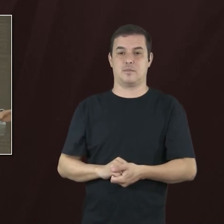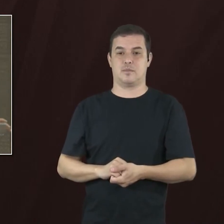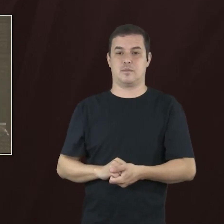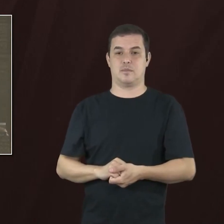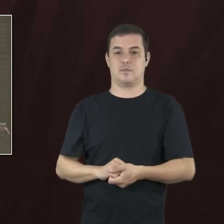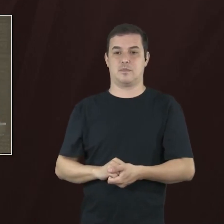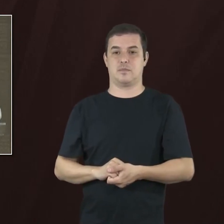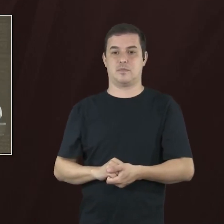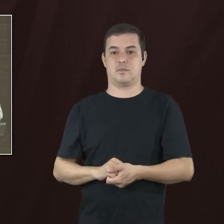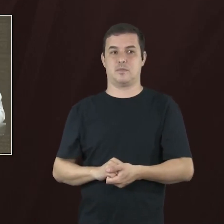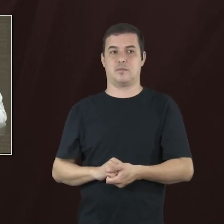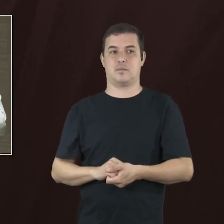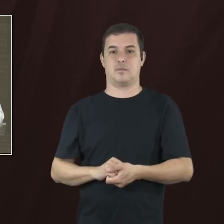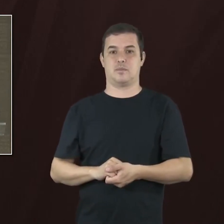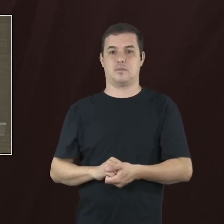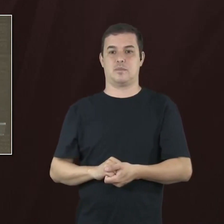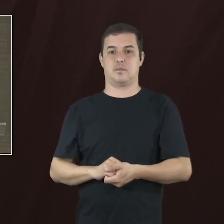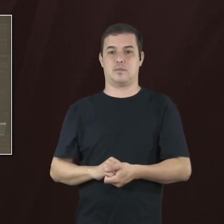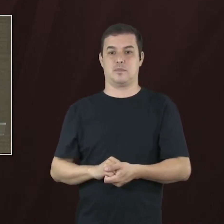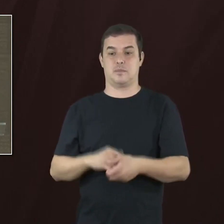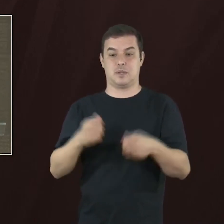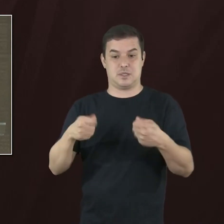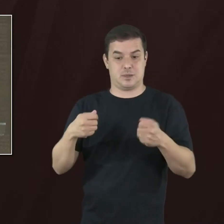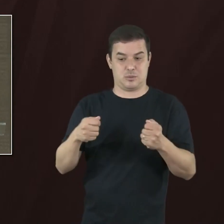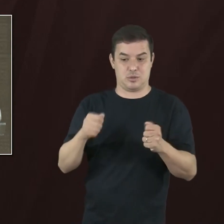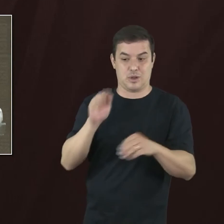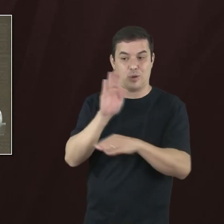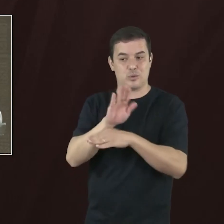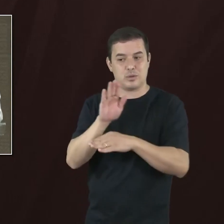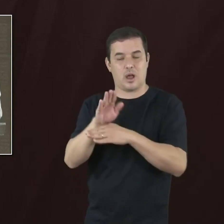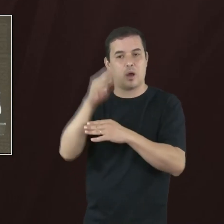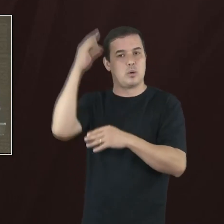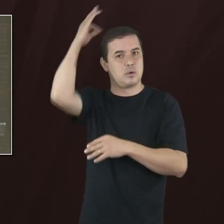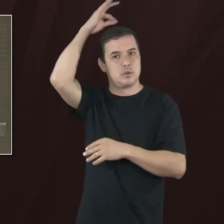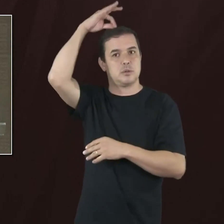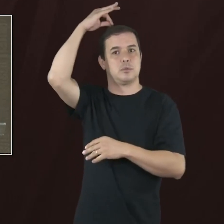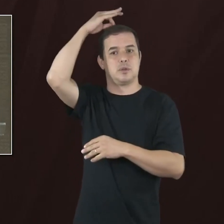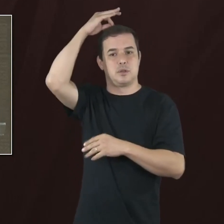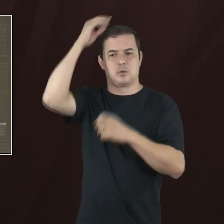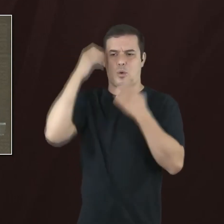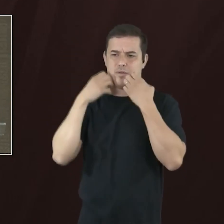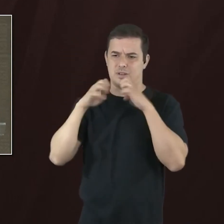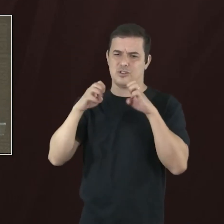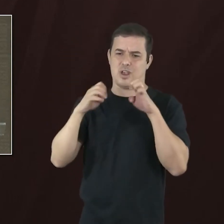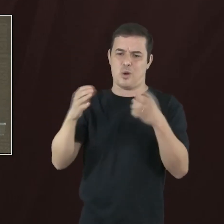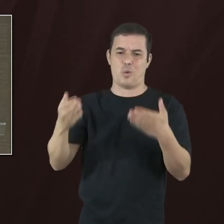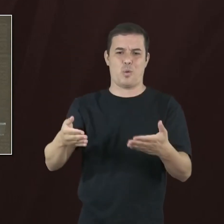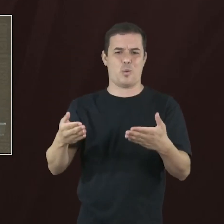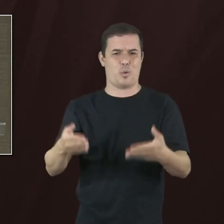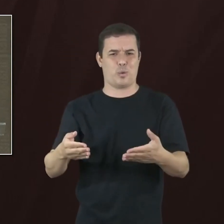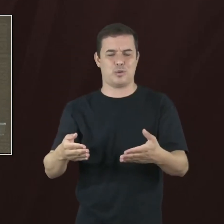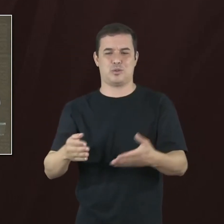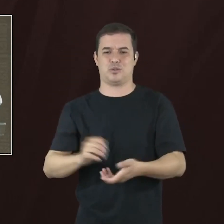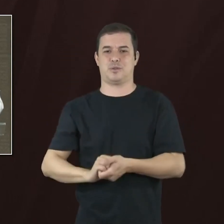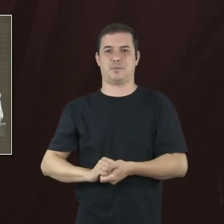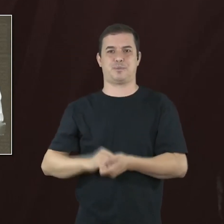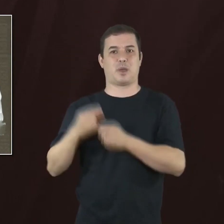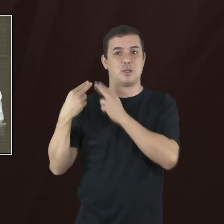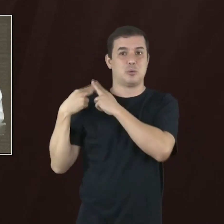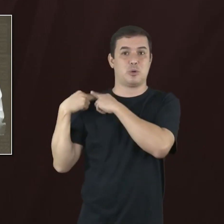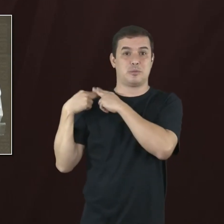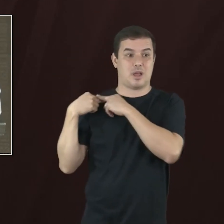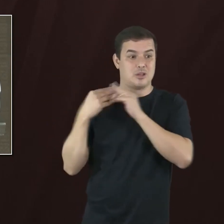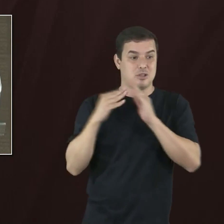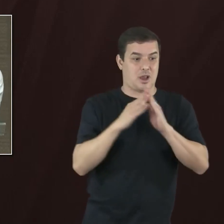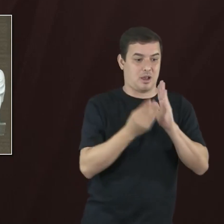somente. Vamos cooperar com o Espírito. Vamos pregar o Evangelho. A missão da